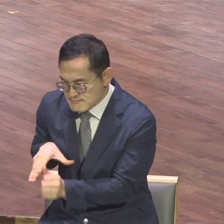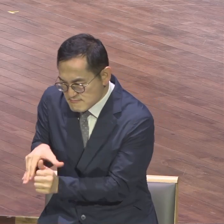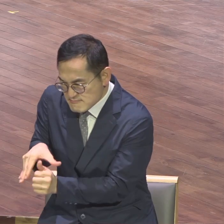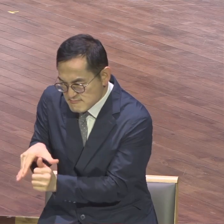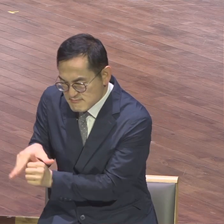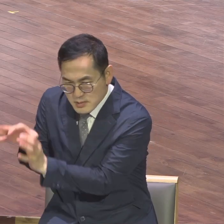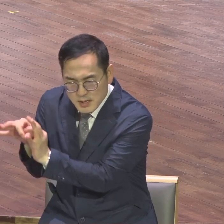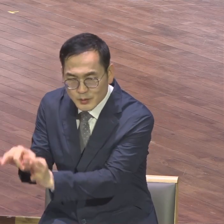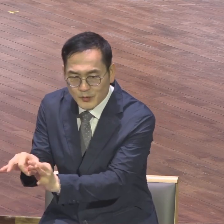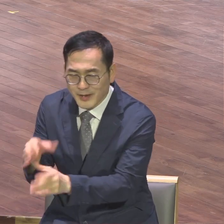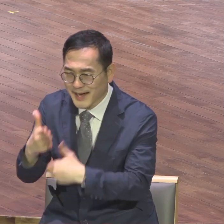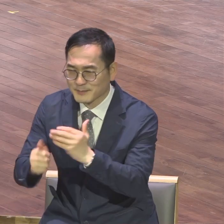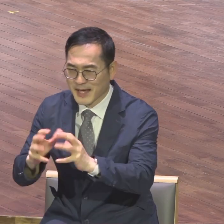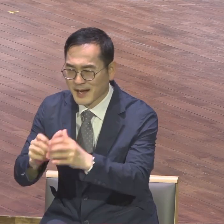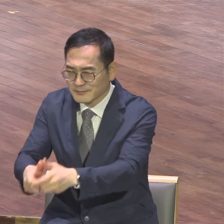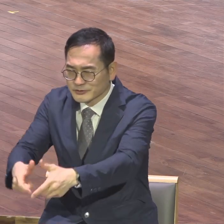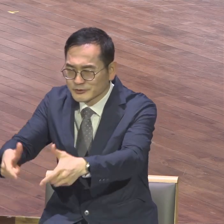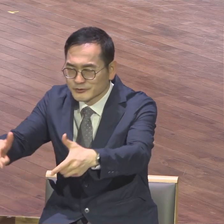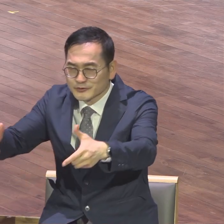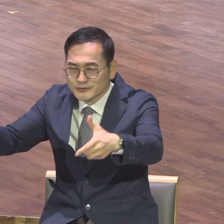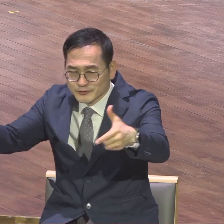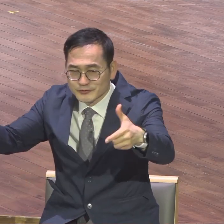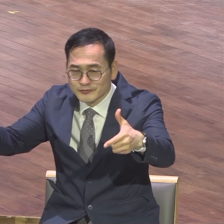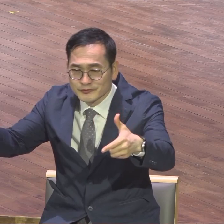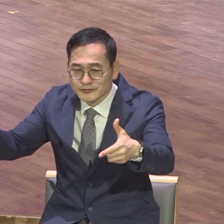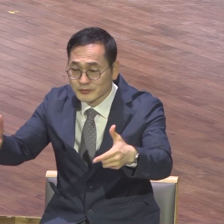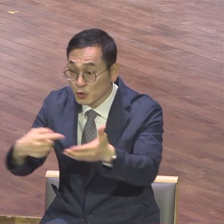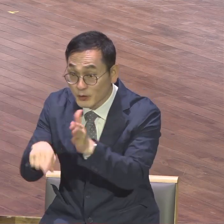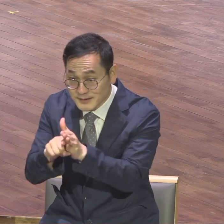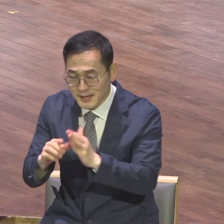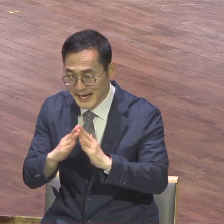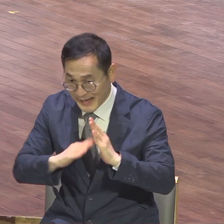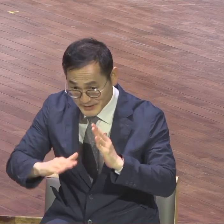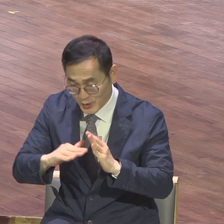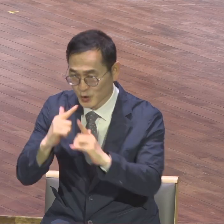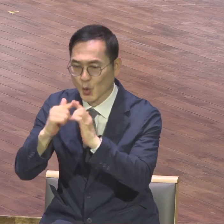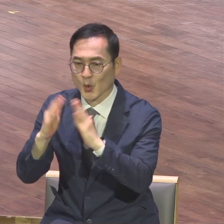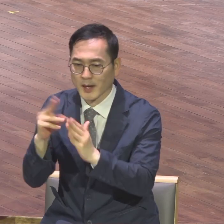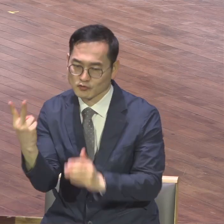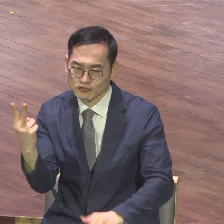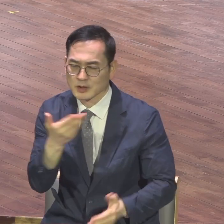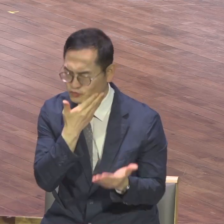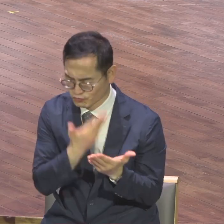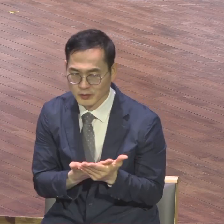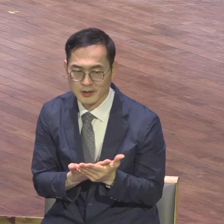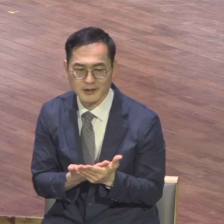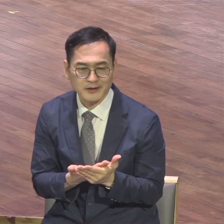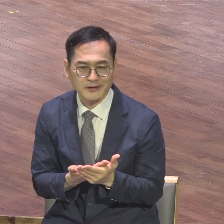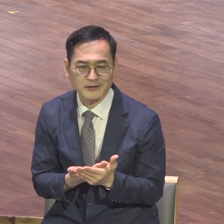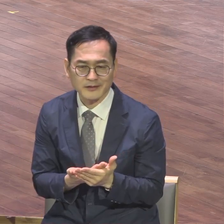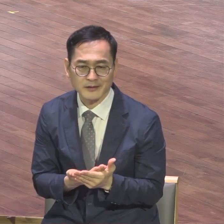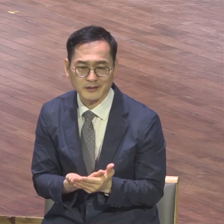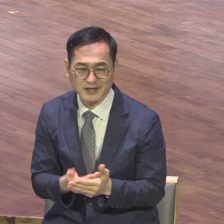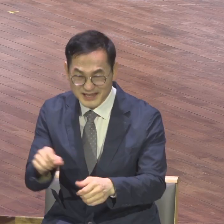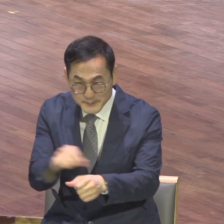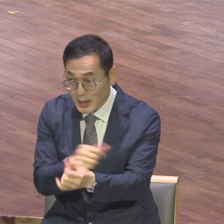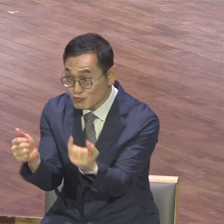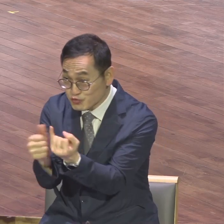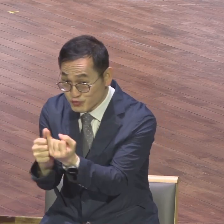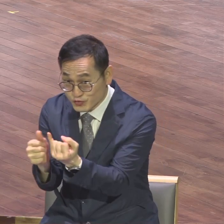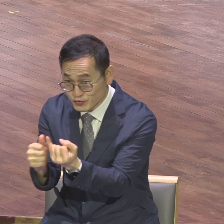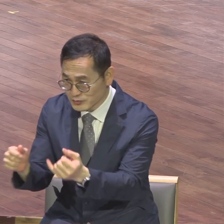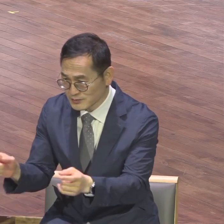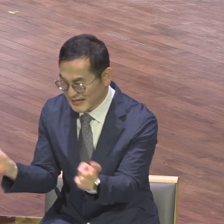나라를 확장해 나가는데 핵심 플랫폼으로 가정과 교회를 세웠기 때문입니다. 특별히 부부 사이를 갈라놓는